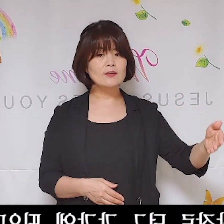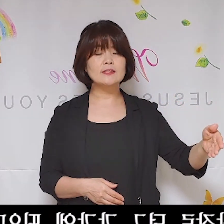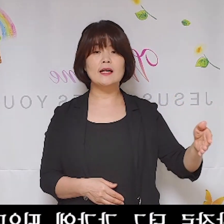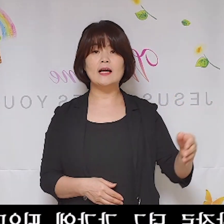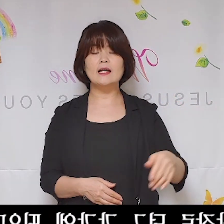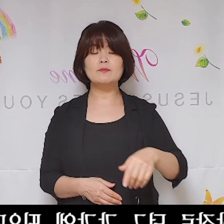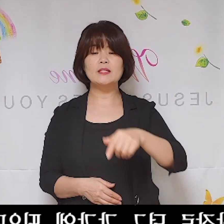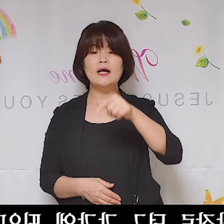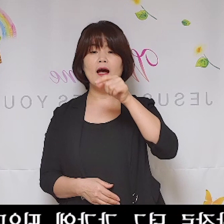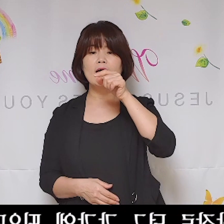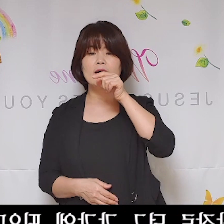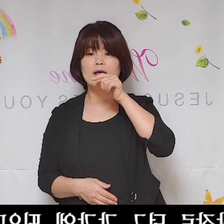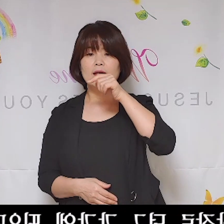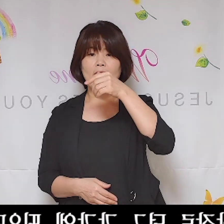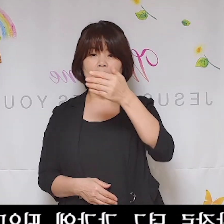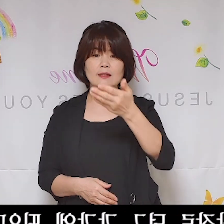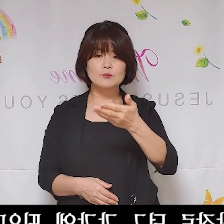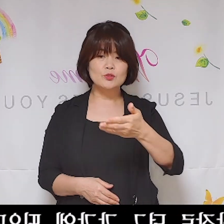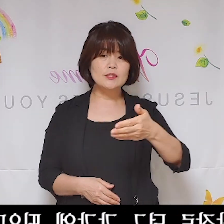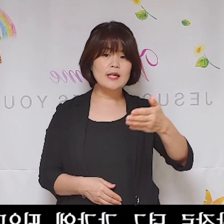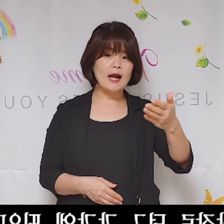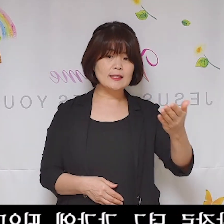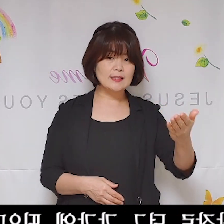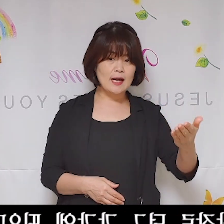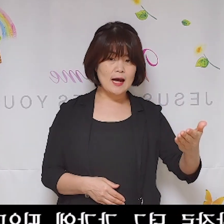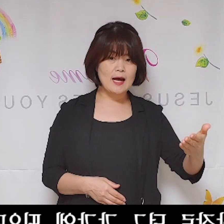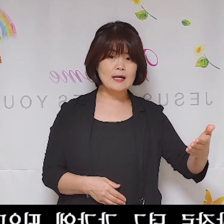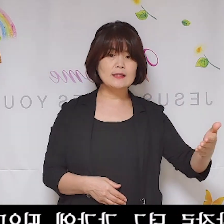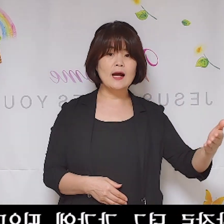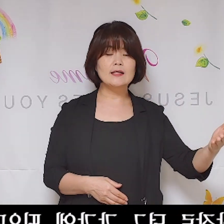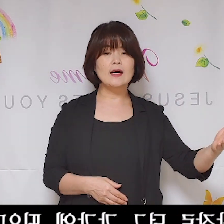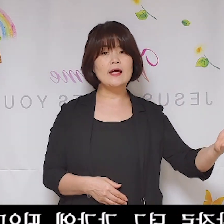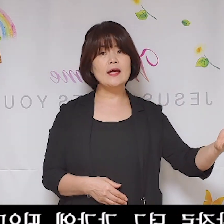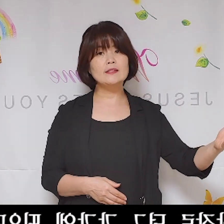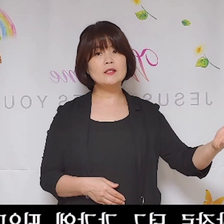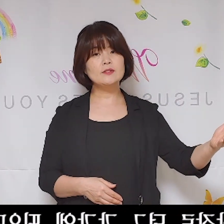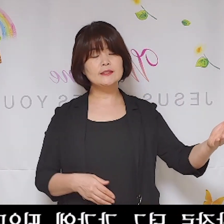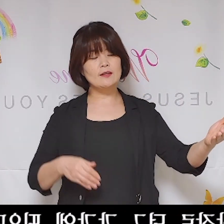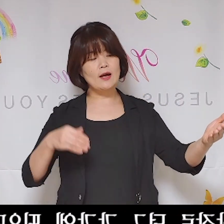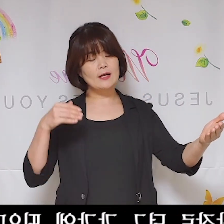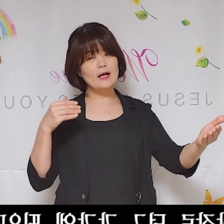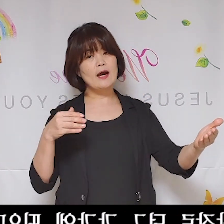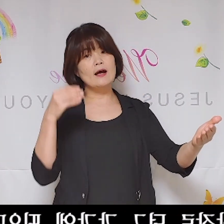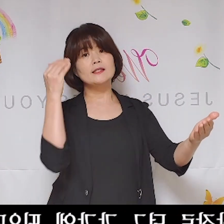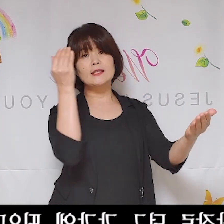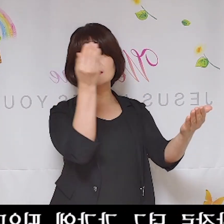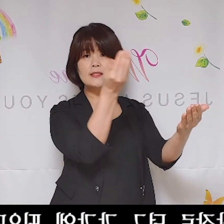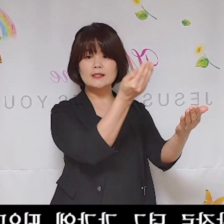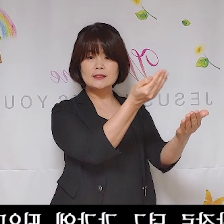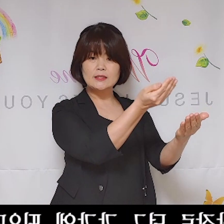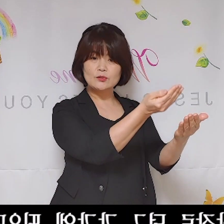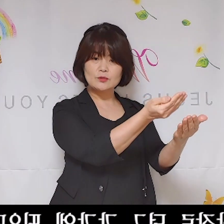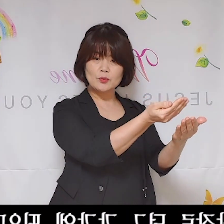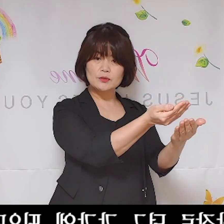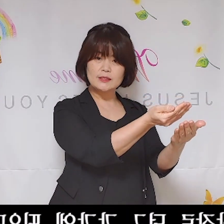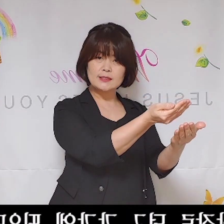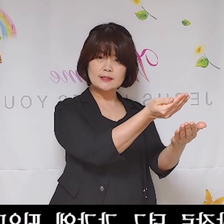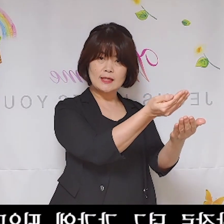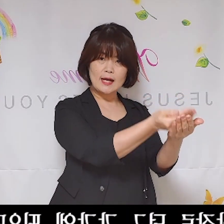그게 강가입니다. 강물, 강가에 띄웠어요. 아까 상자를 띄우는 표시를 그냥